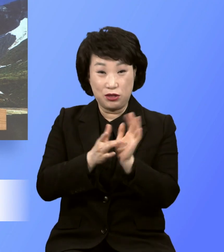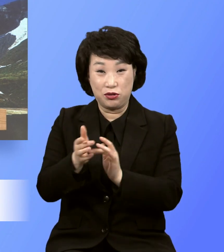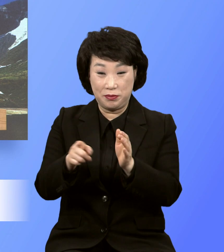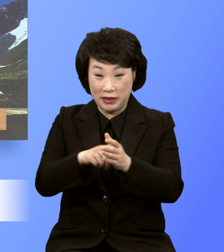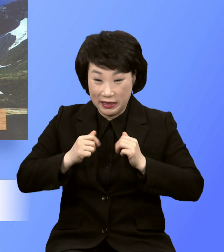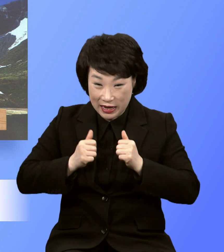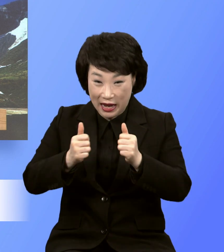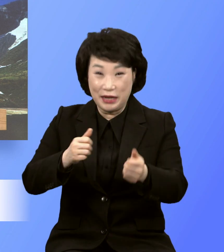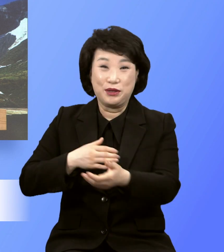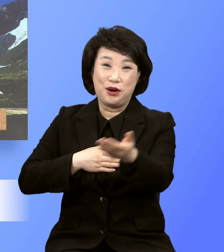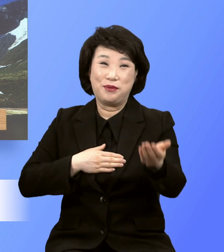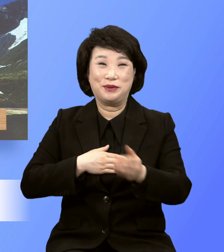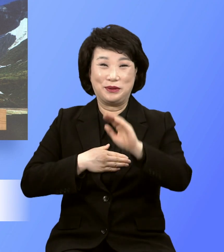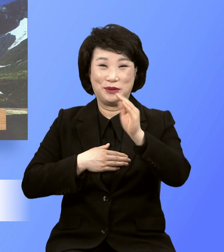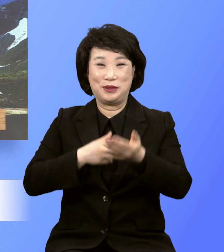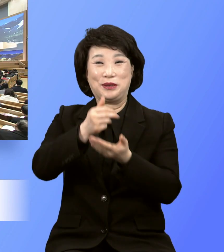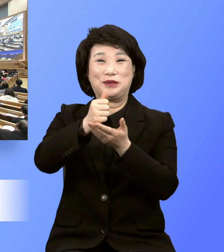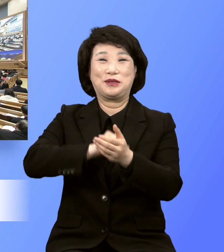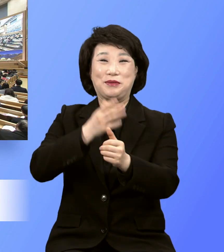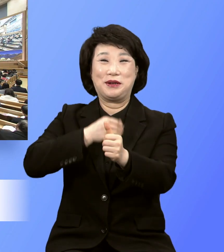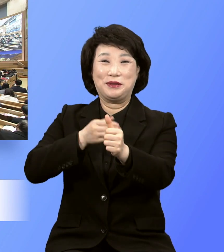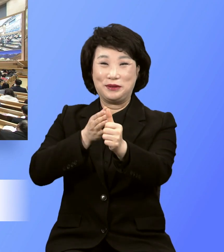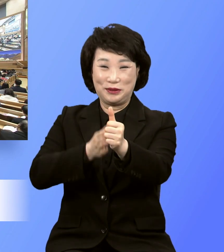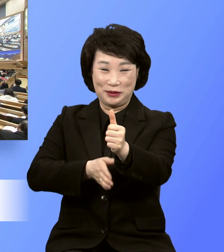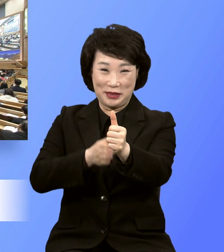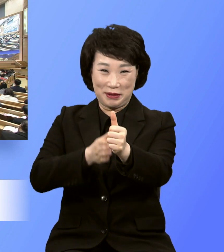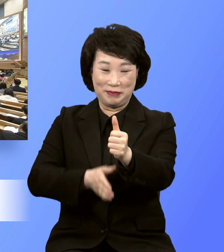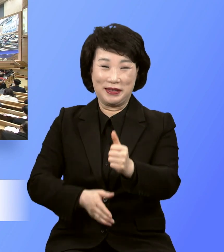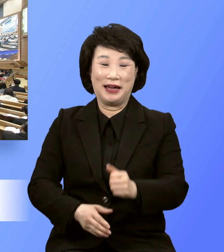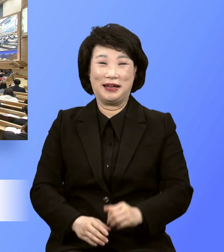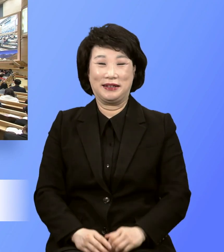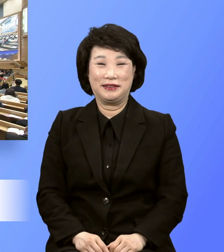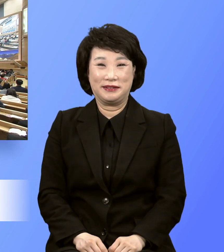믿는 여러분 되기를 주님의 이름으로 축원합니다.